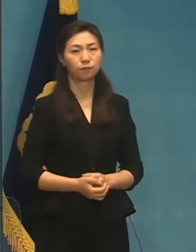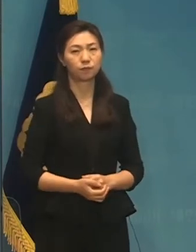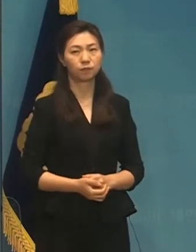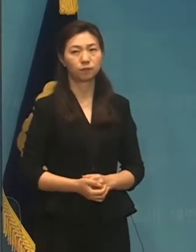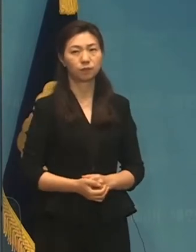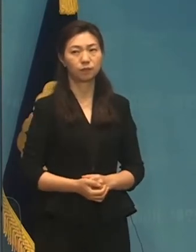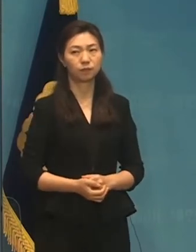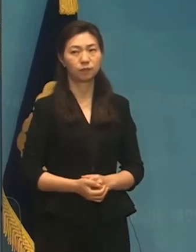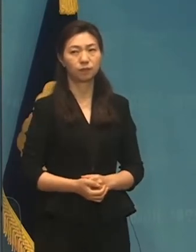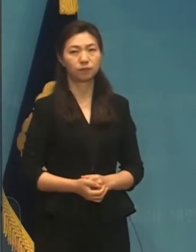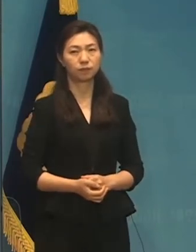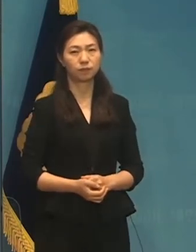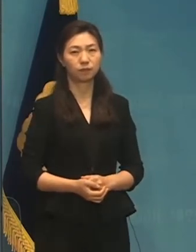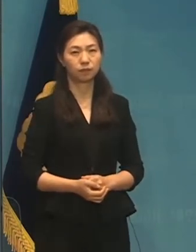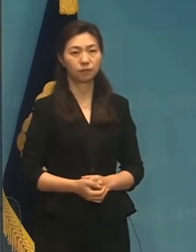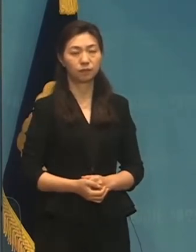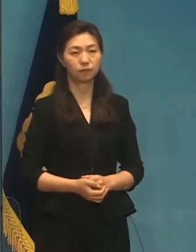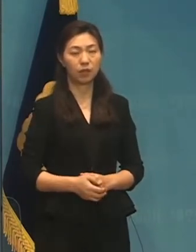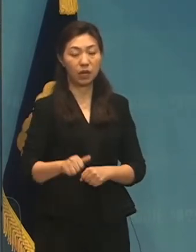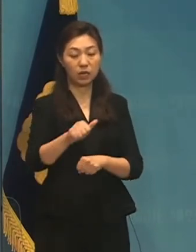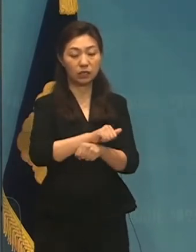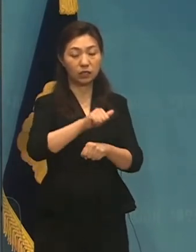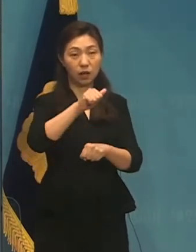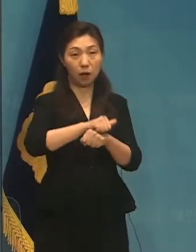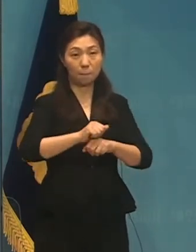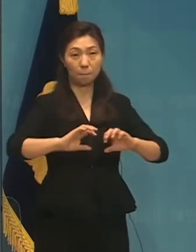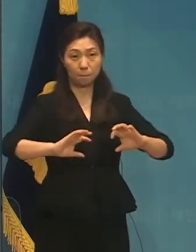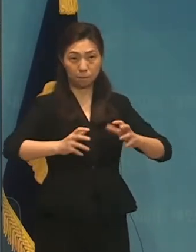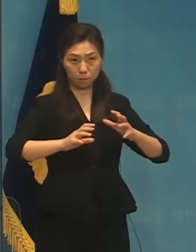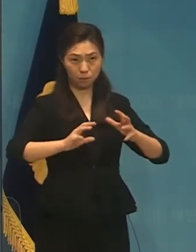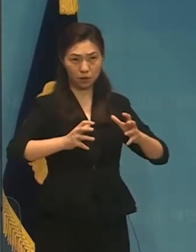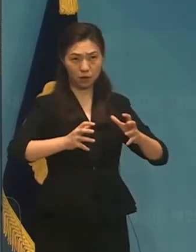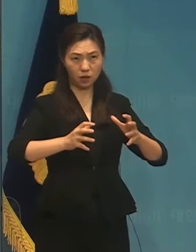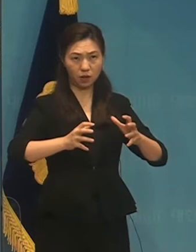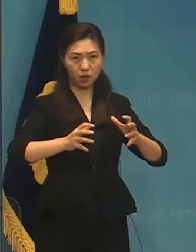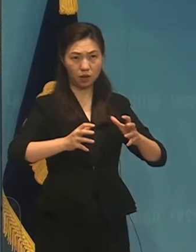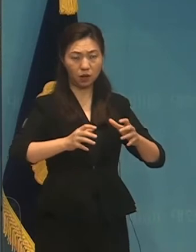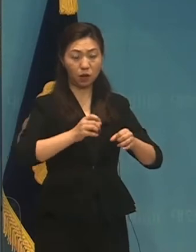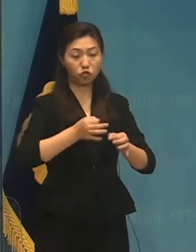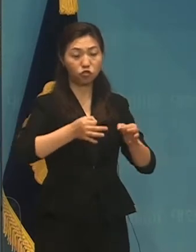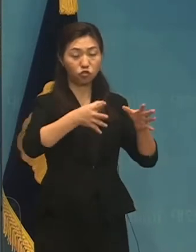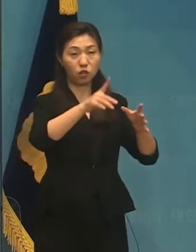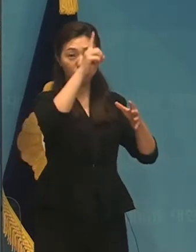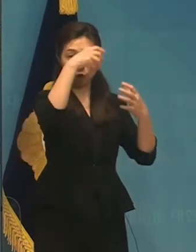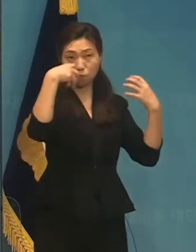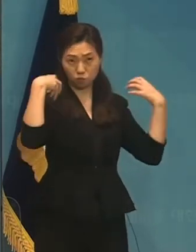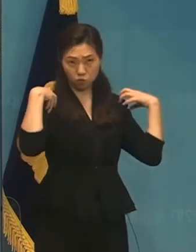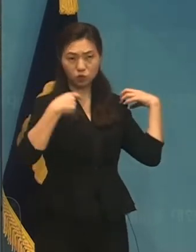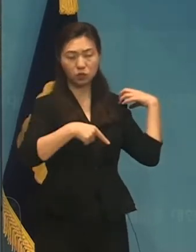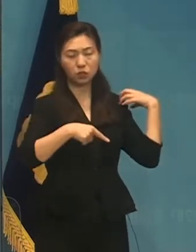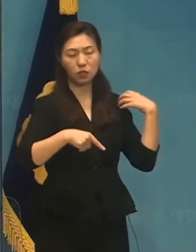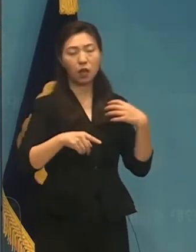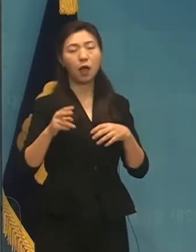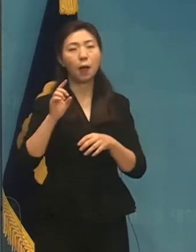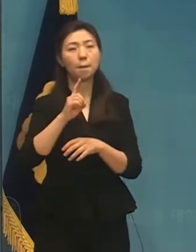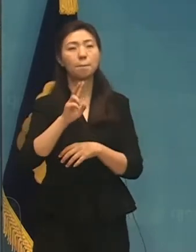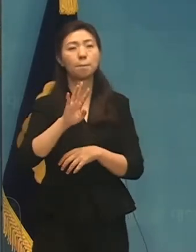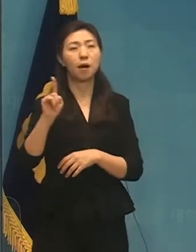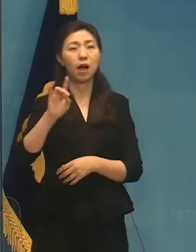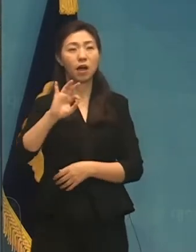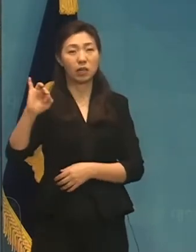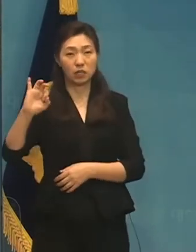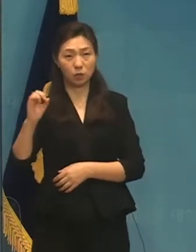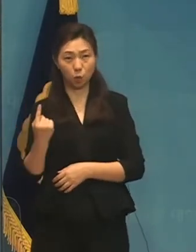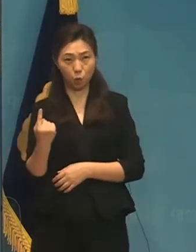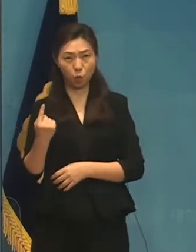싱가포르 투자처는 디지털, 바이오 등 지역의 미래 신산업